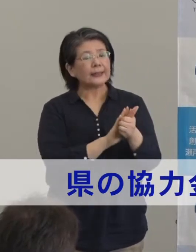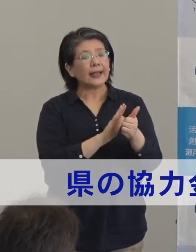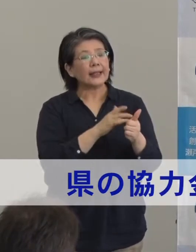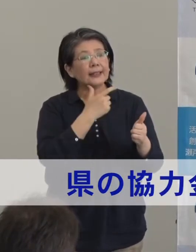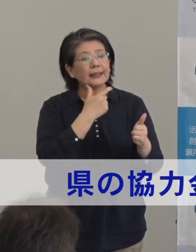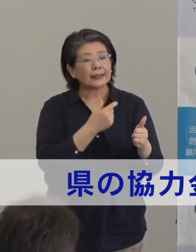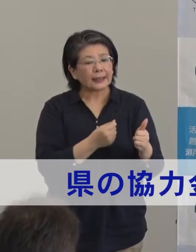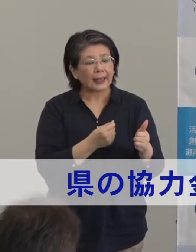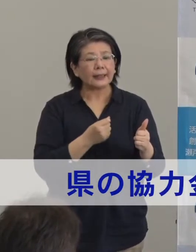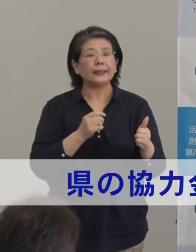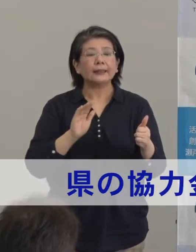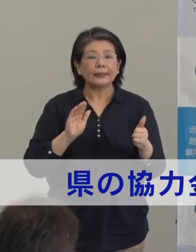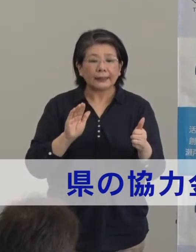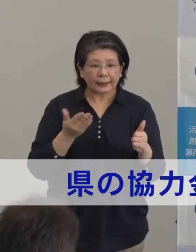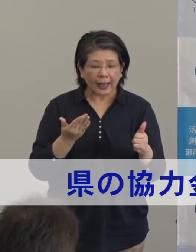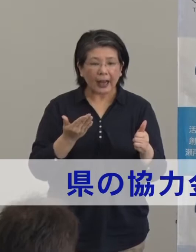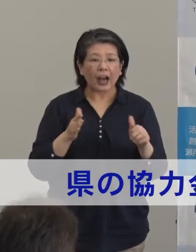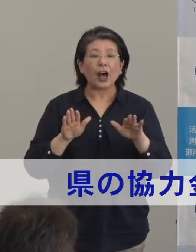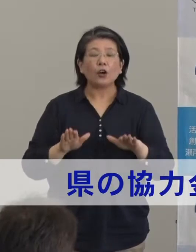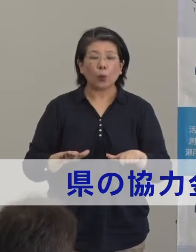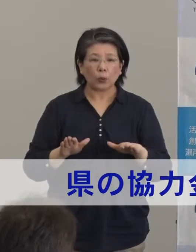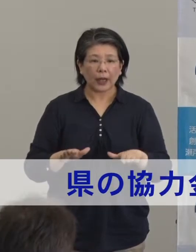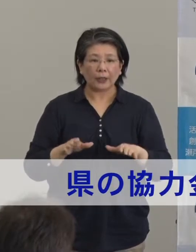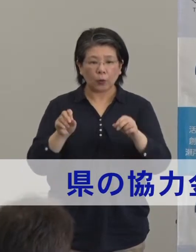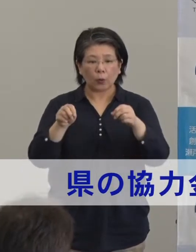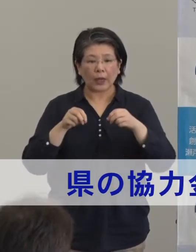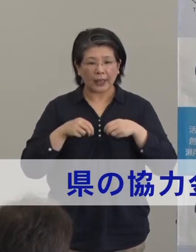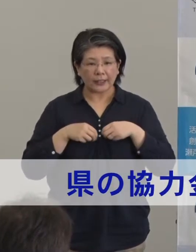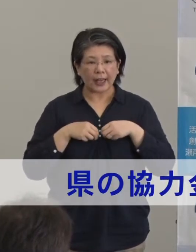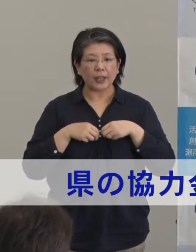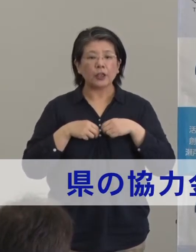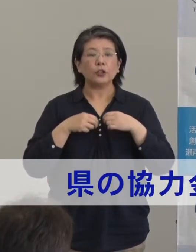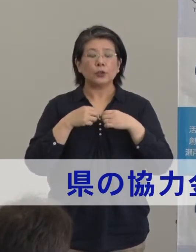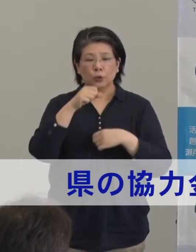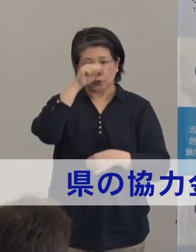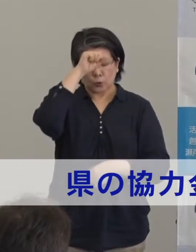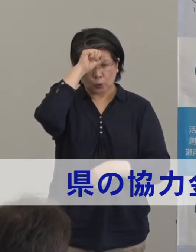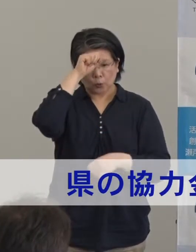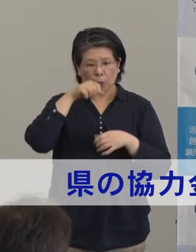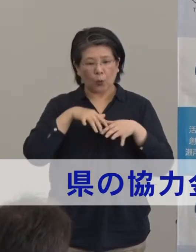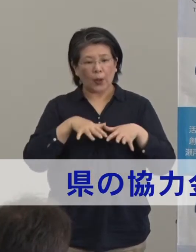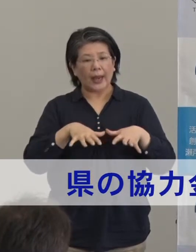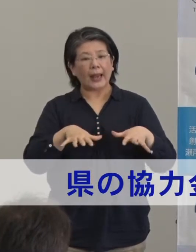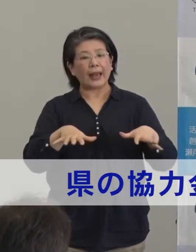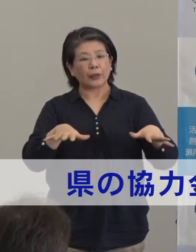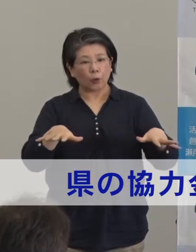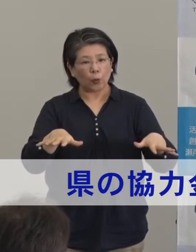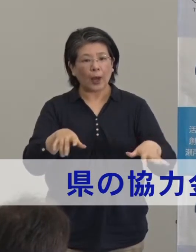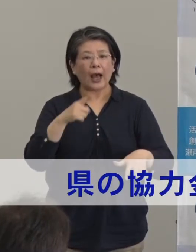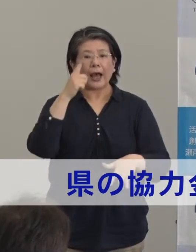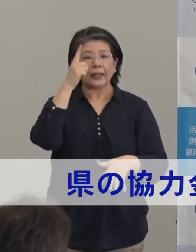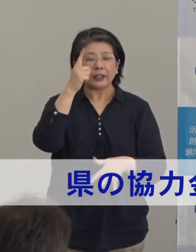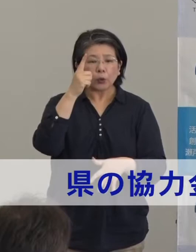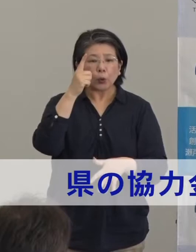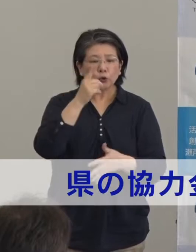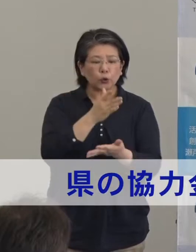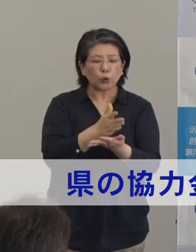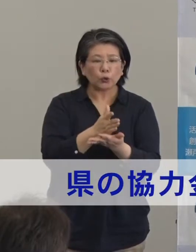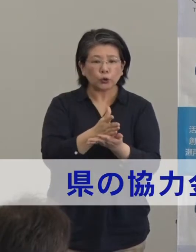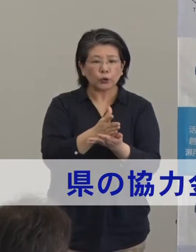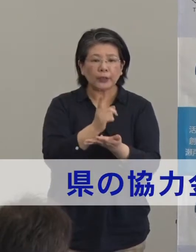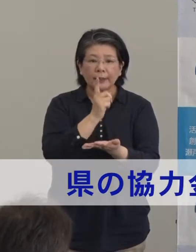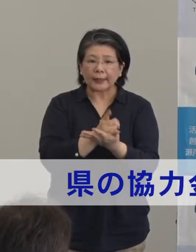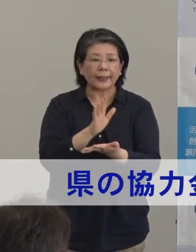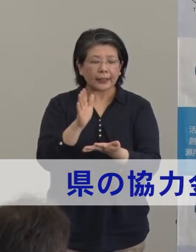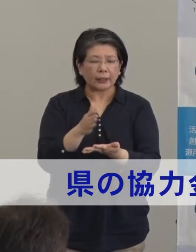今回の新型コロナウイルス感染症の影響というのは一部業種にとどまらず幅広い業種